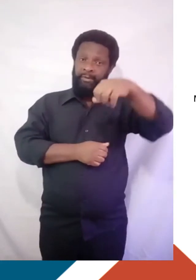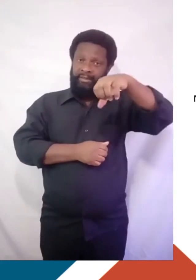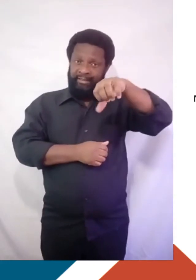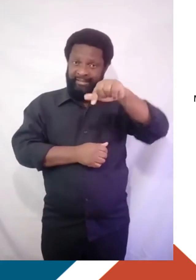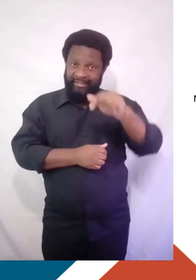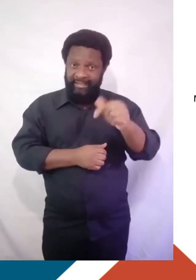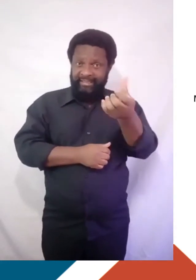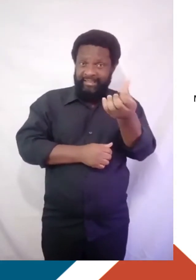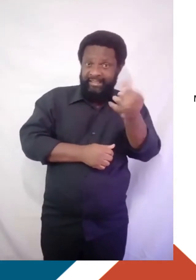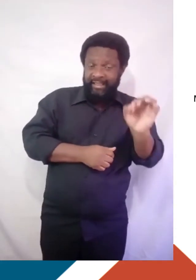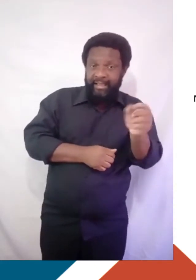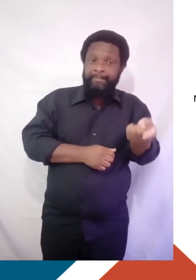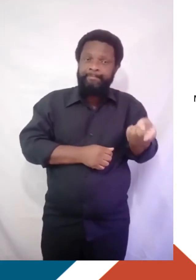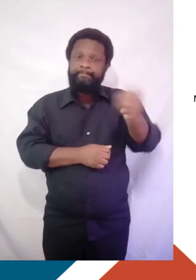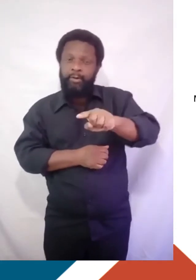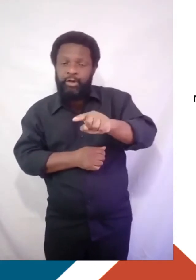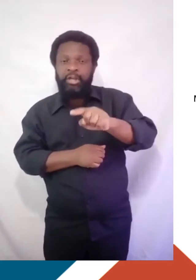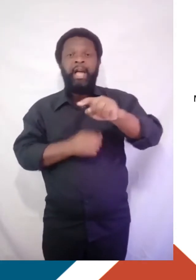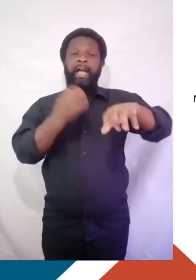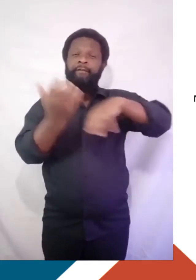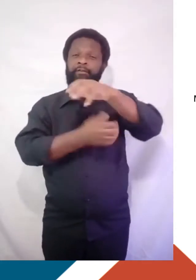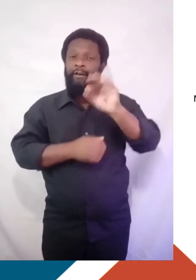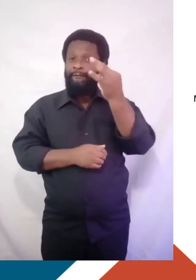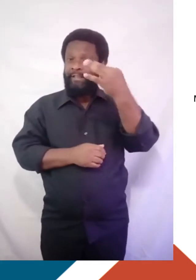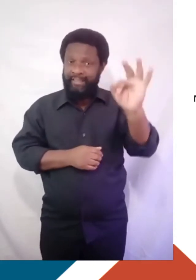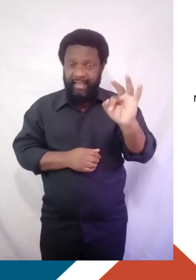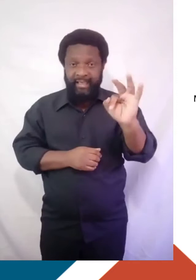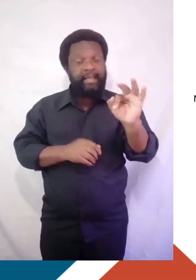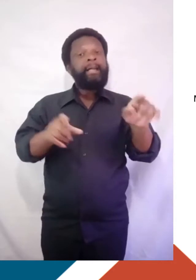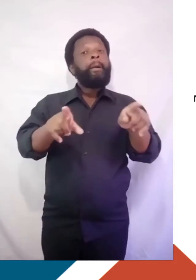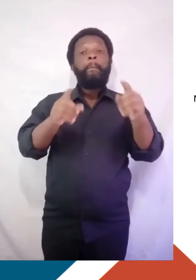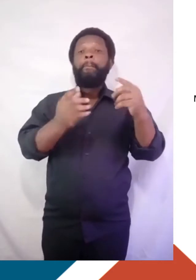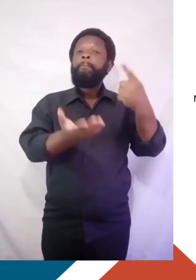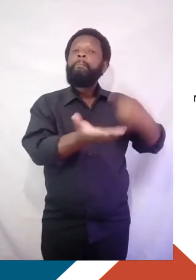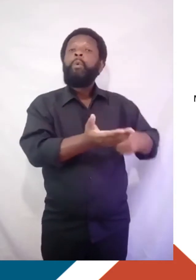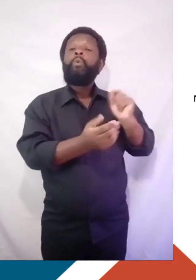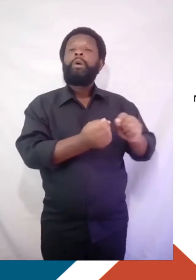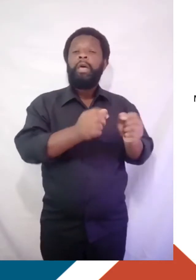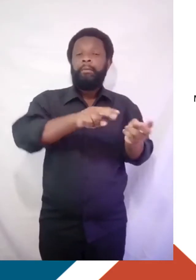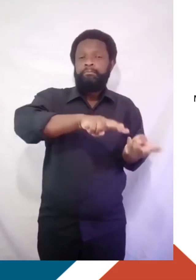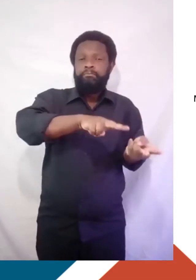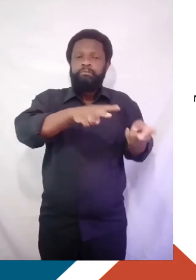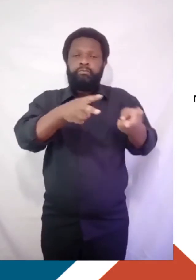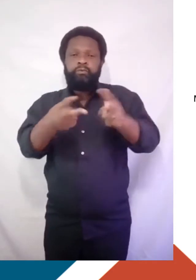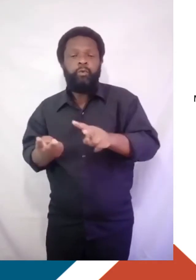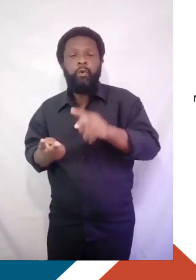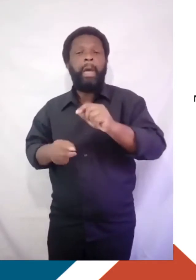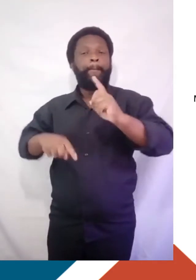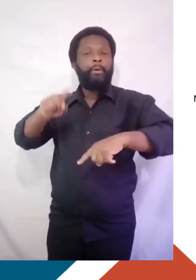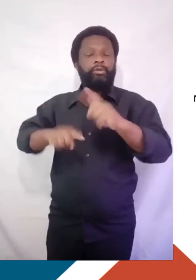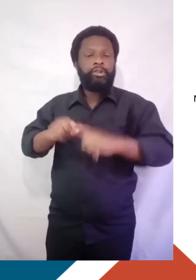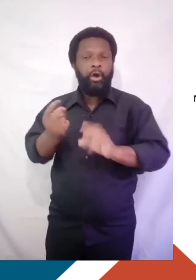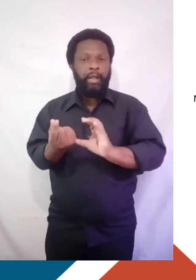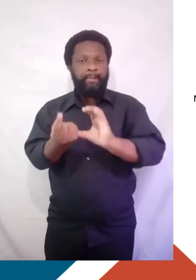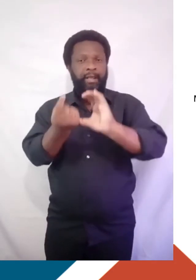foi seguida pela Revolução Francesa, de 1789, marca a transição para o modo de produção capitalista